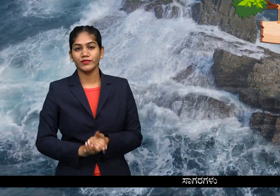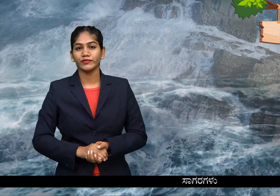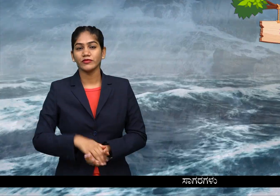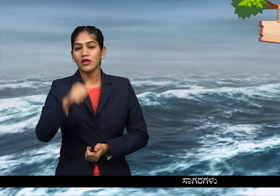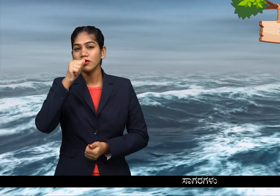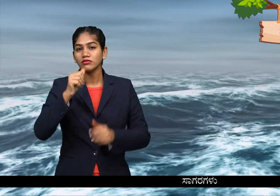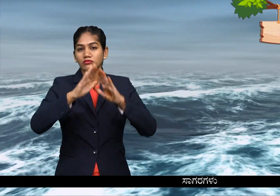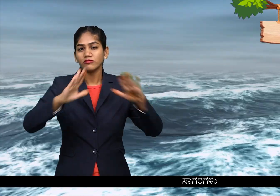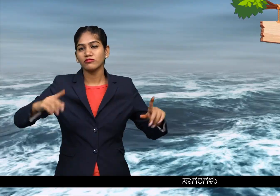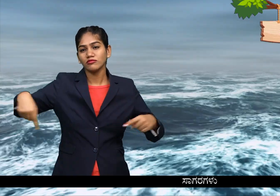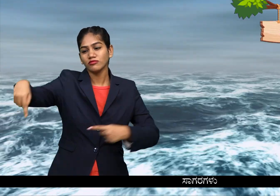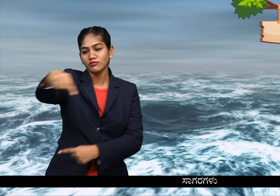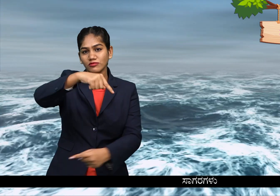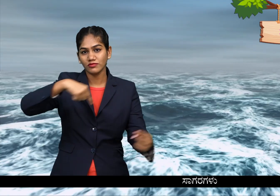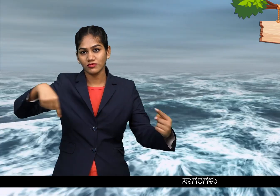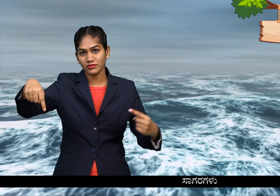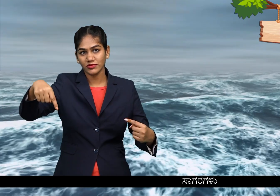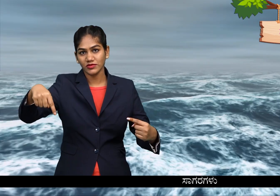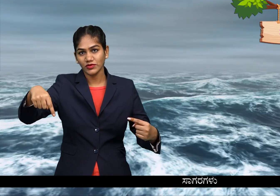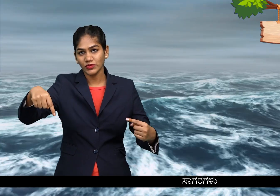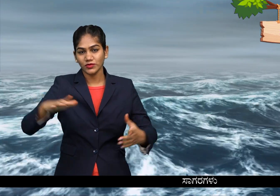ಮತ್ತು ಸಾಗರಗಳು.